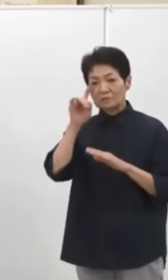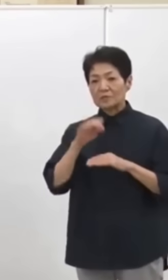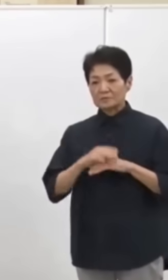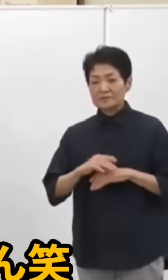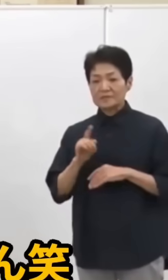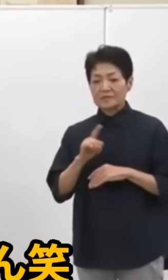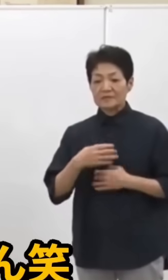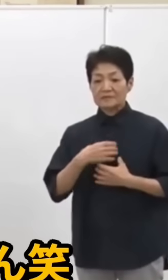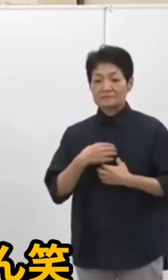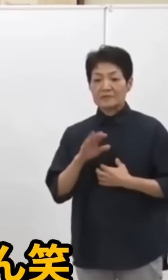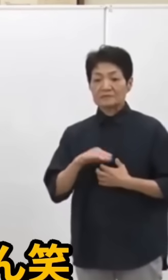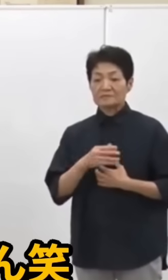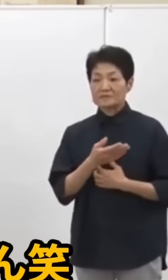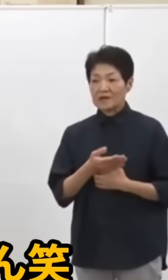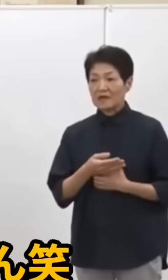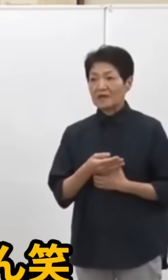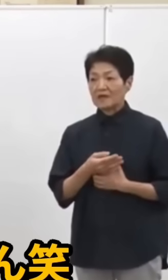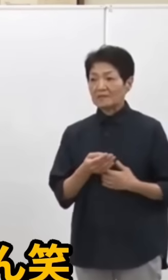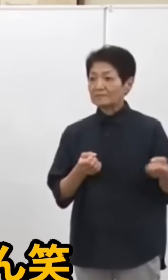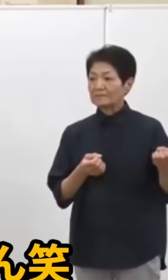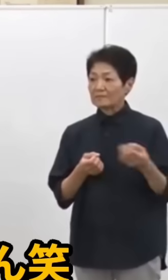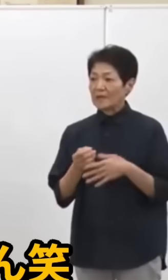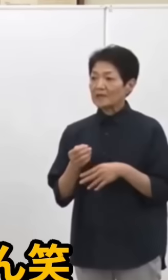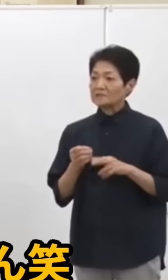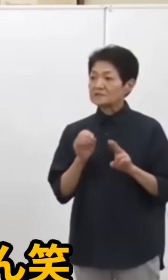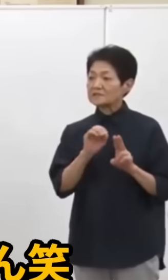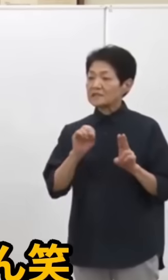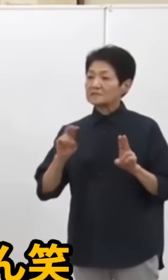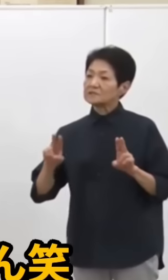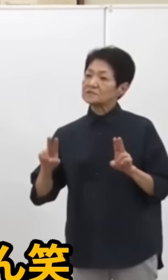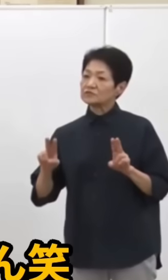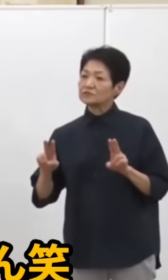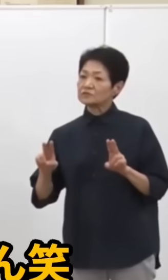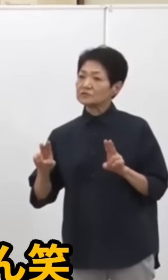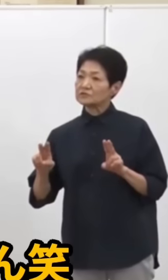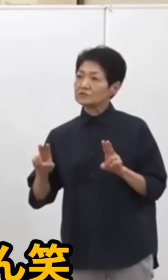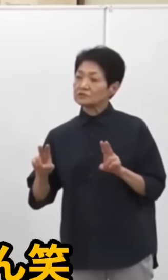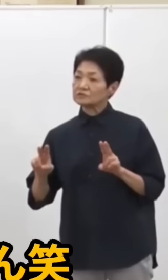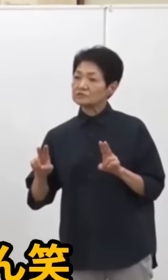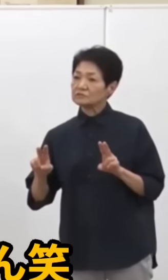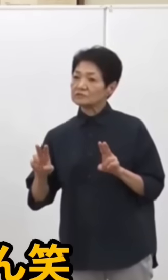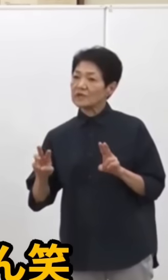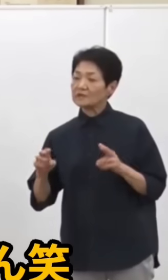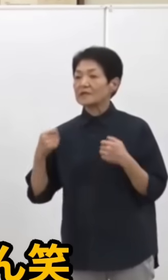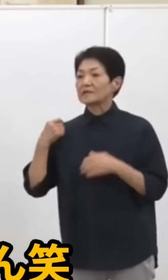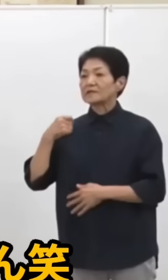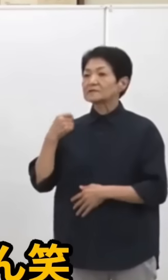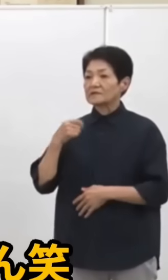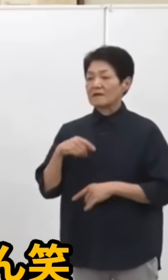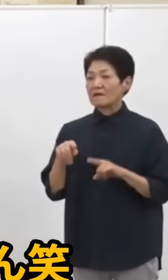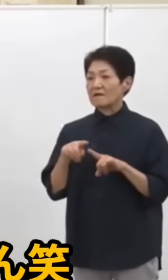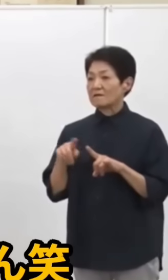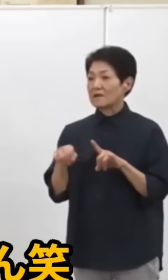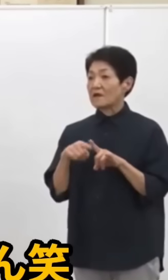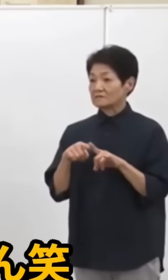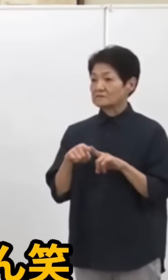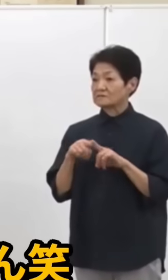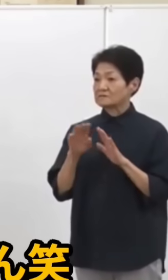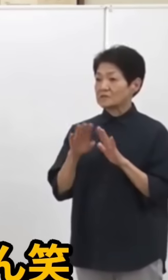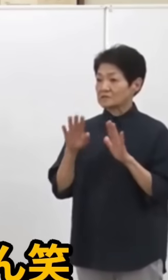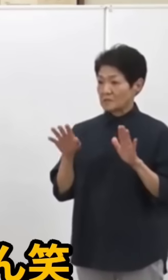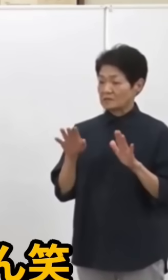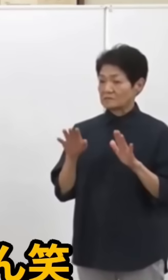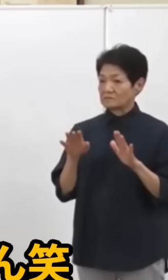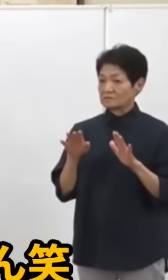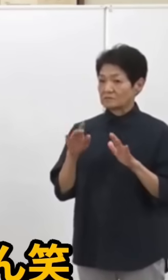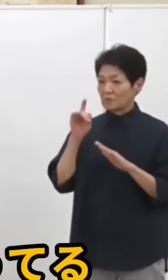配、要は。 つまり2024年夏ぐらいから IR の準備工事、これ IR 側がやるとは思うんですけど、入るんで、それまでに終わるんかな